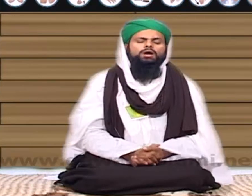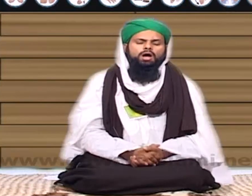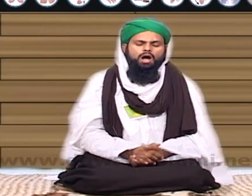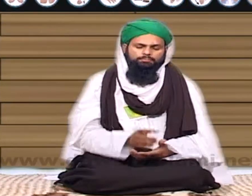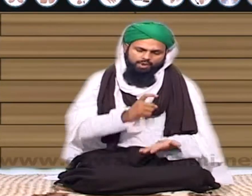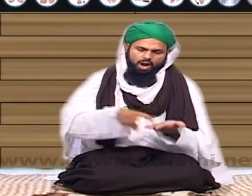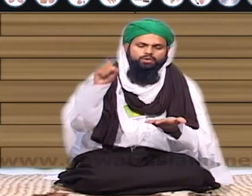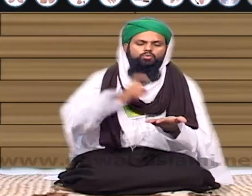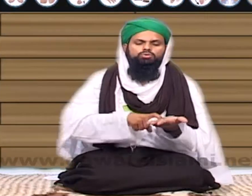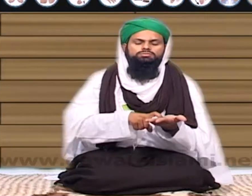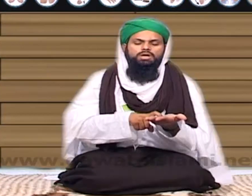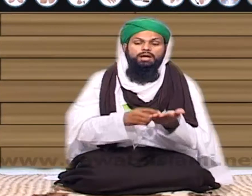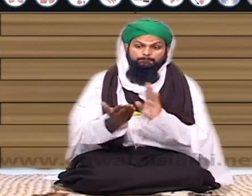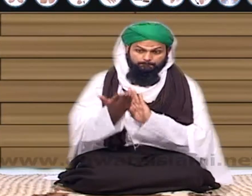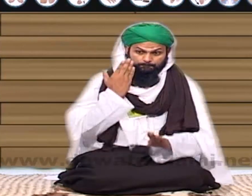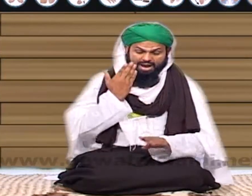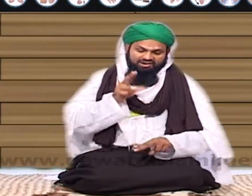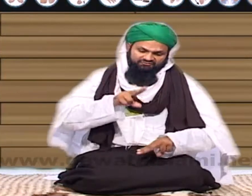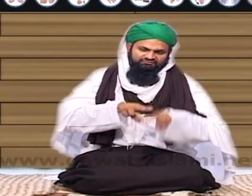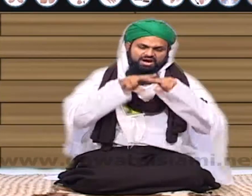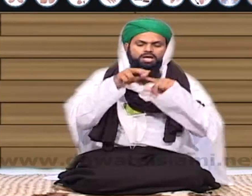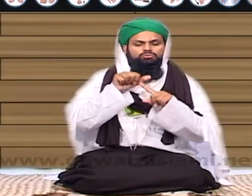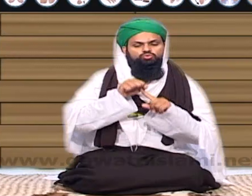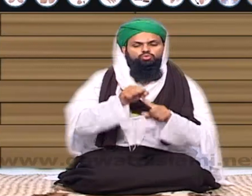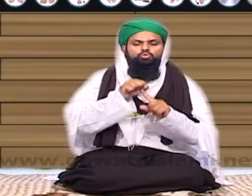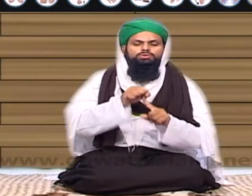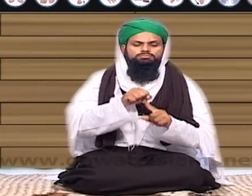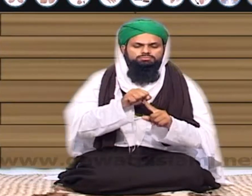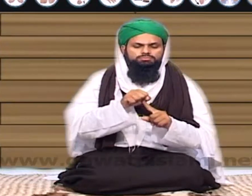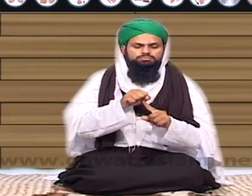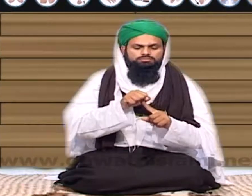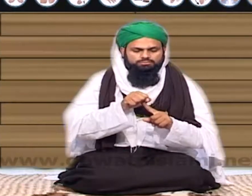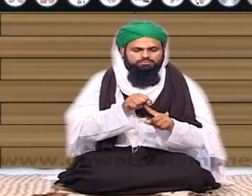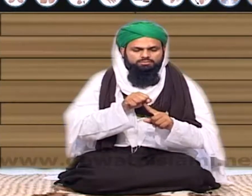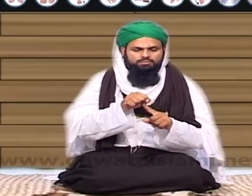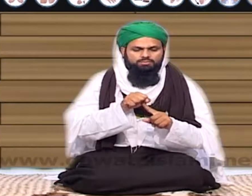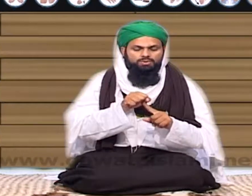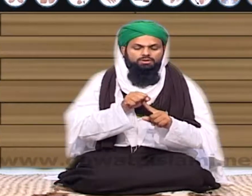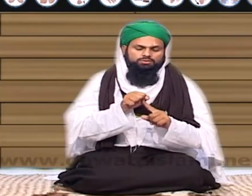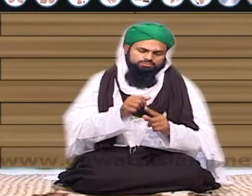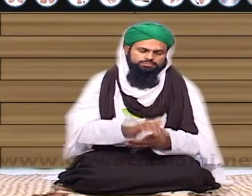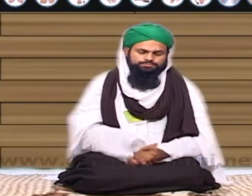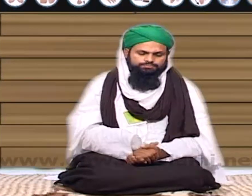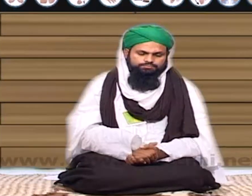کام اجرت پر جب بھی کرائیں تو طے کرنا ضروری ہے، بغیر طے کیے ناجائز ہے، یہ آپ سمجھیں، دونوں طرف